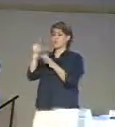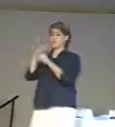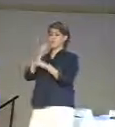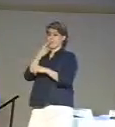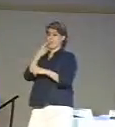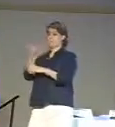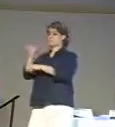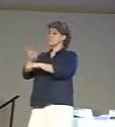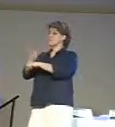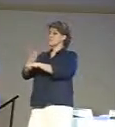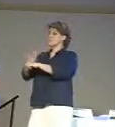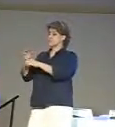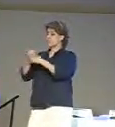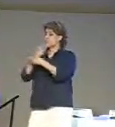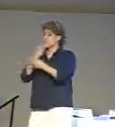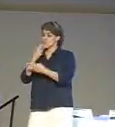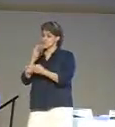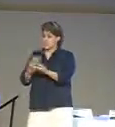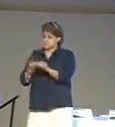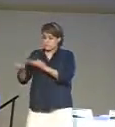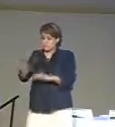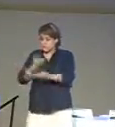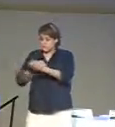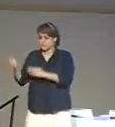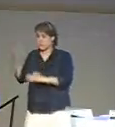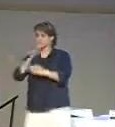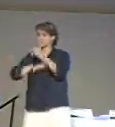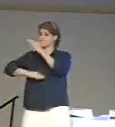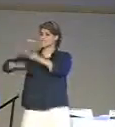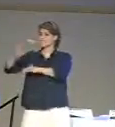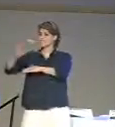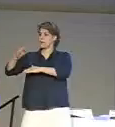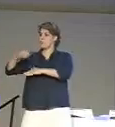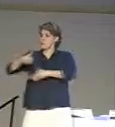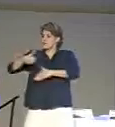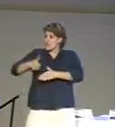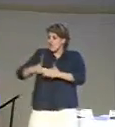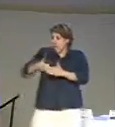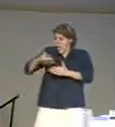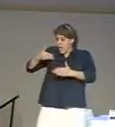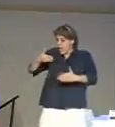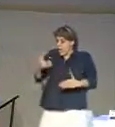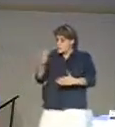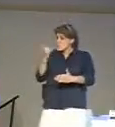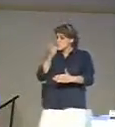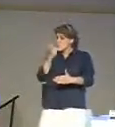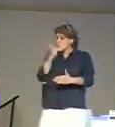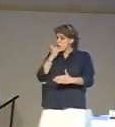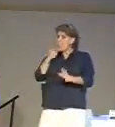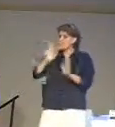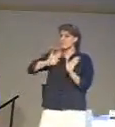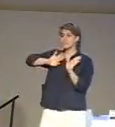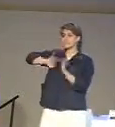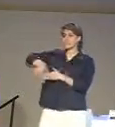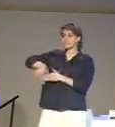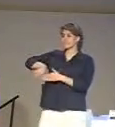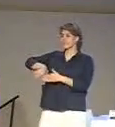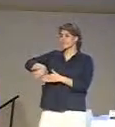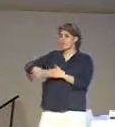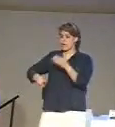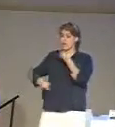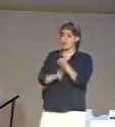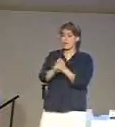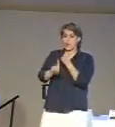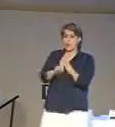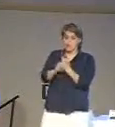tecnificada y no a la prevención, o a la atención primaria en el caso de que ya el problema no